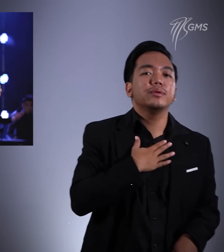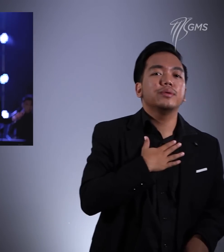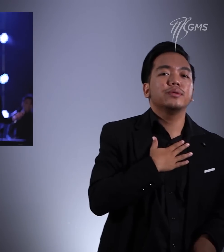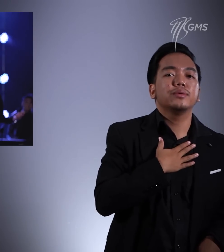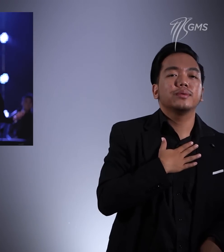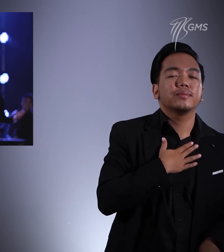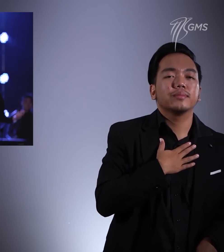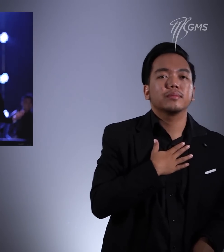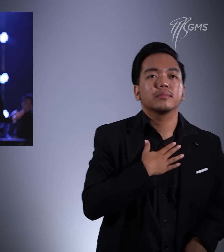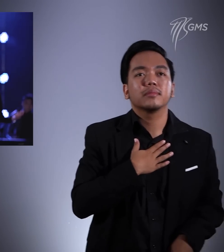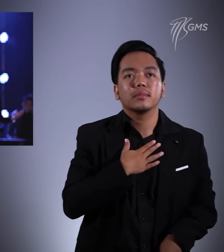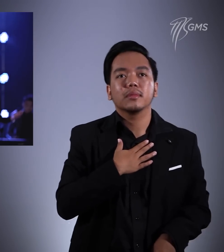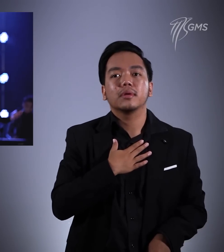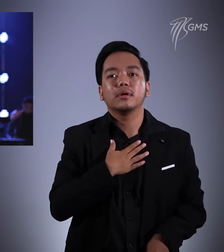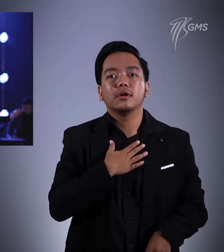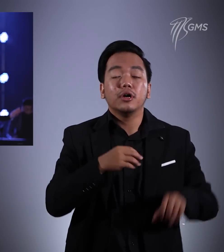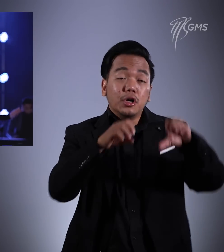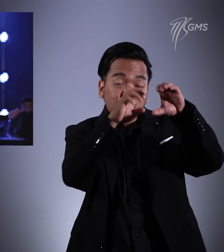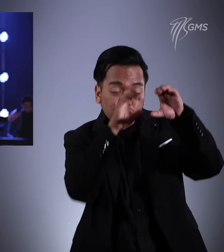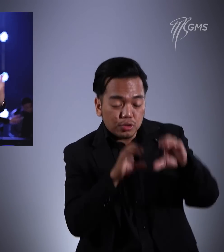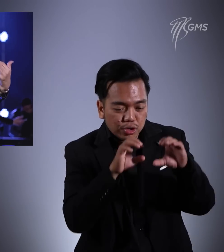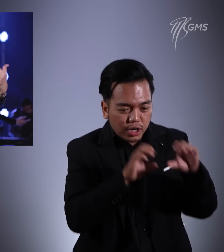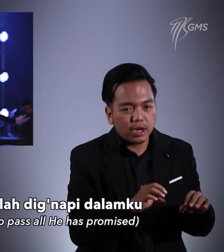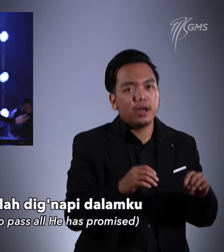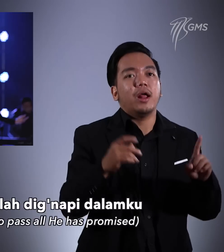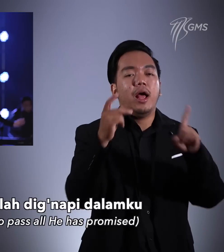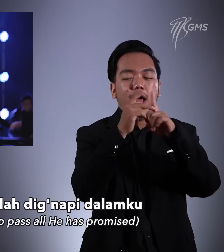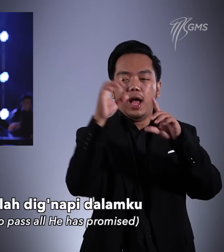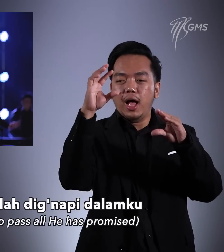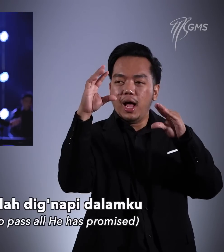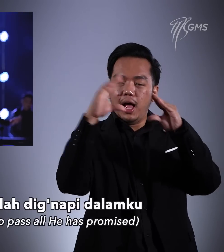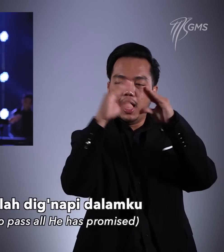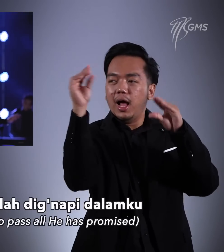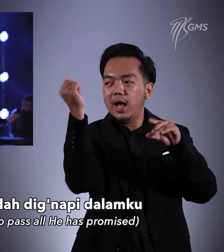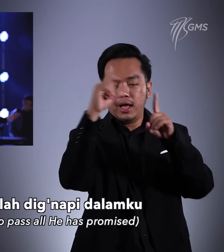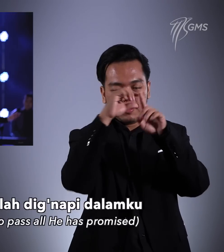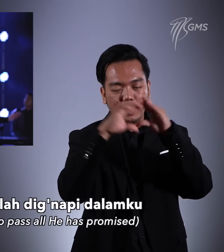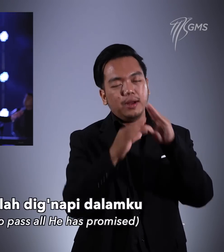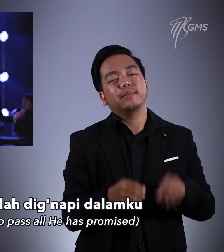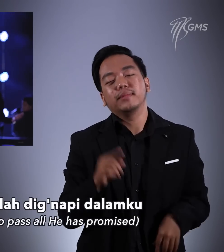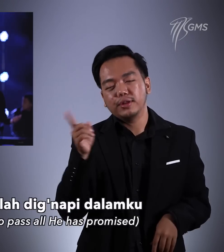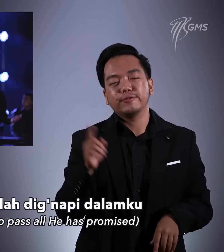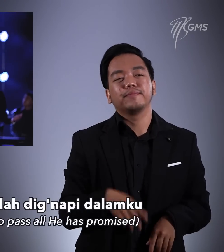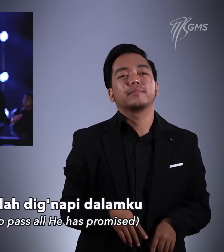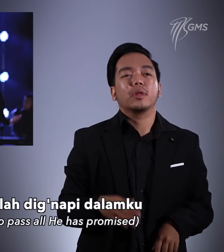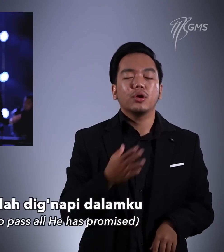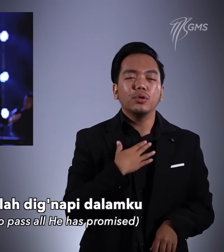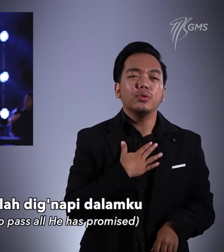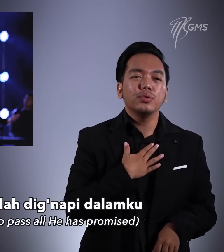bagiku. Turunkan harpa-harpa itu dari hatimu. Mulailah petik dan nyanyi dengan segenap jiwamu. Nyanyikan lagu